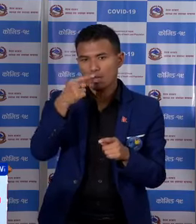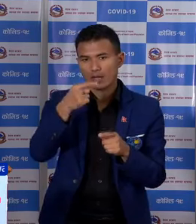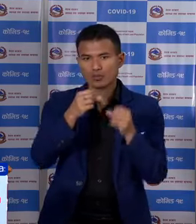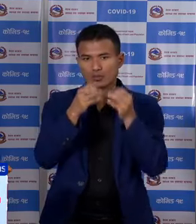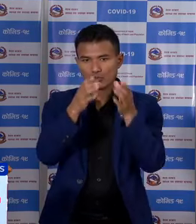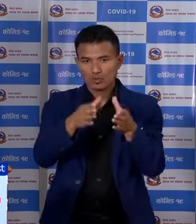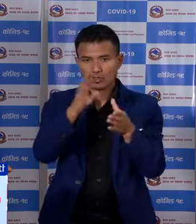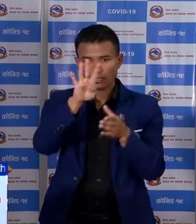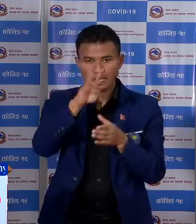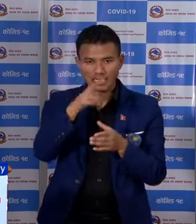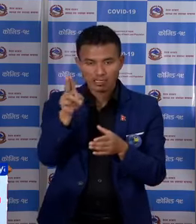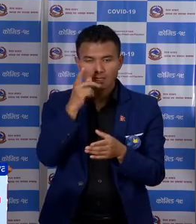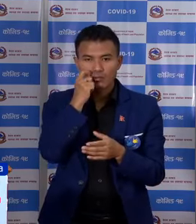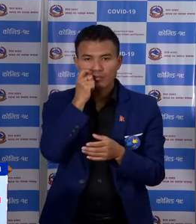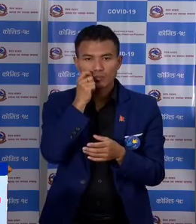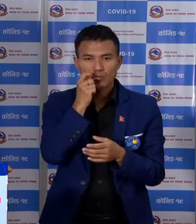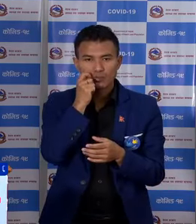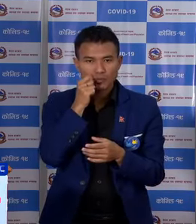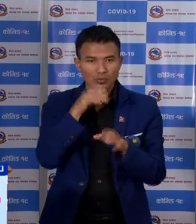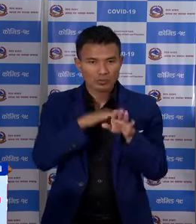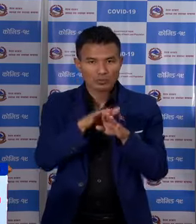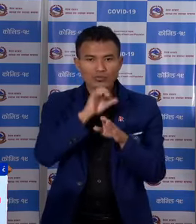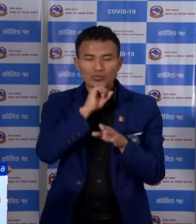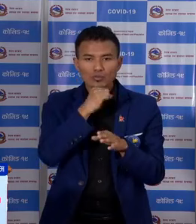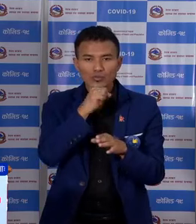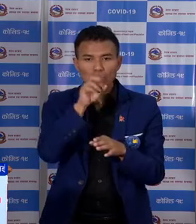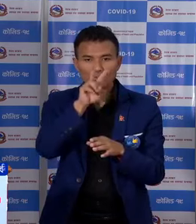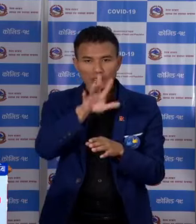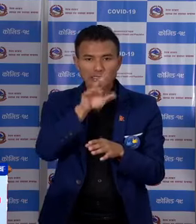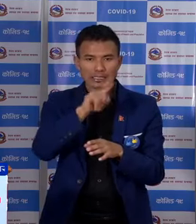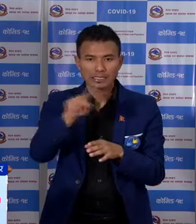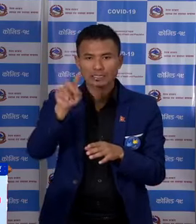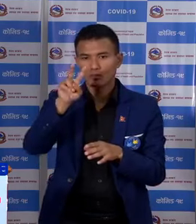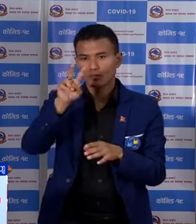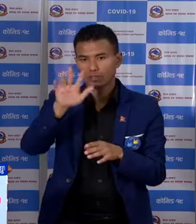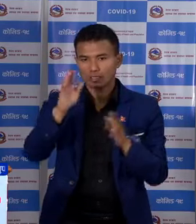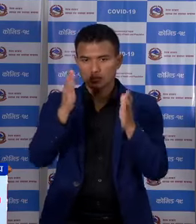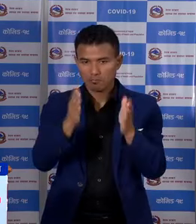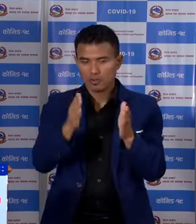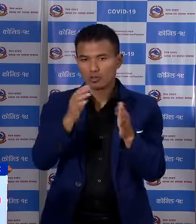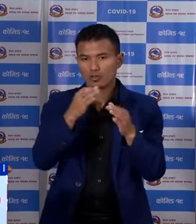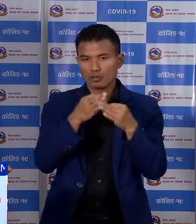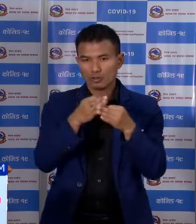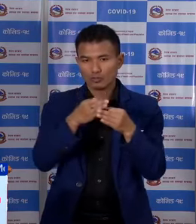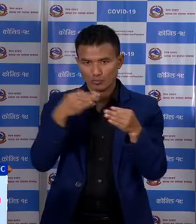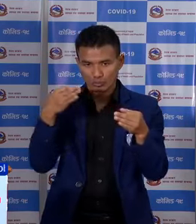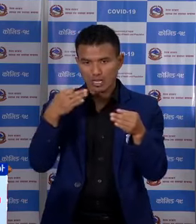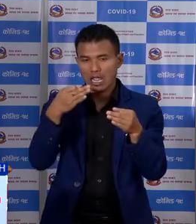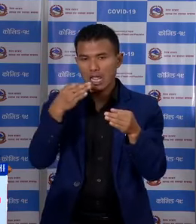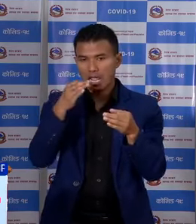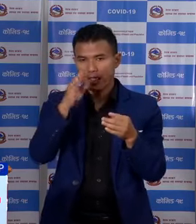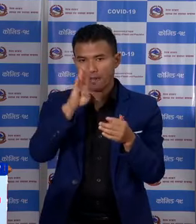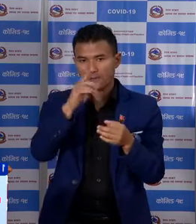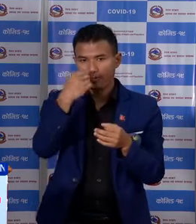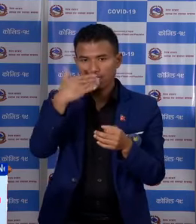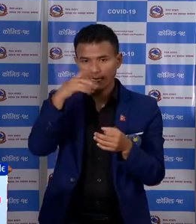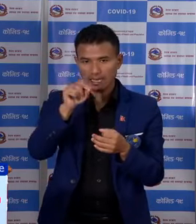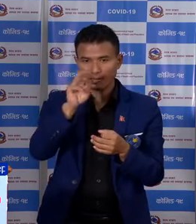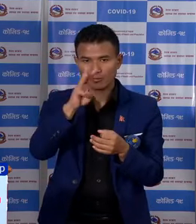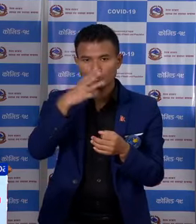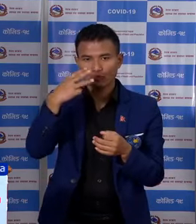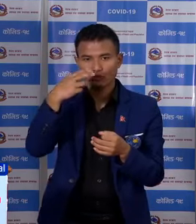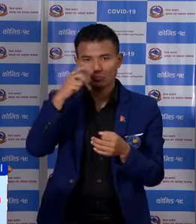का चार जाना जो 25 तेखी 39 बर्ष का पुरुश रूणुँछ तेसे गरी 12 पर्षिया पुरुश